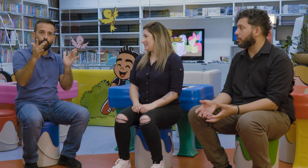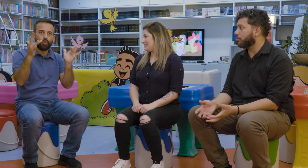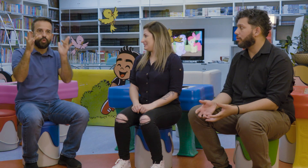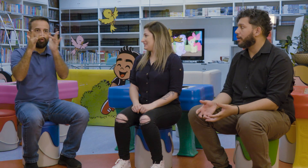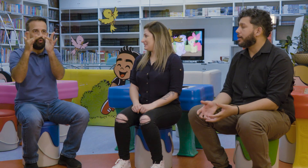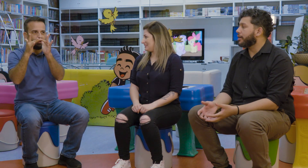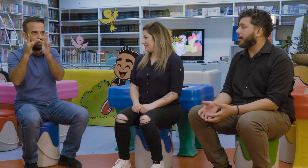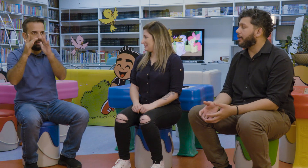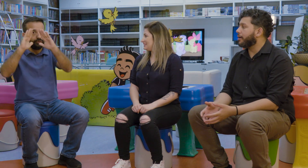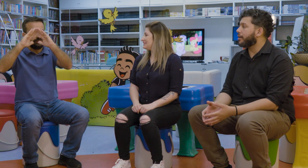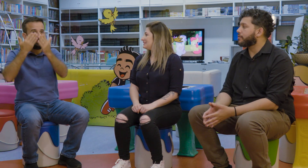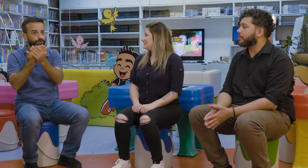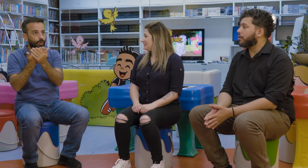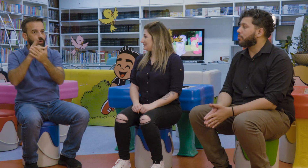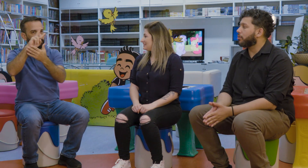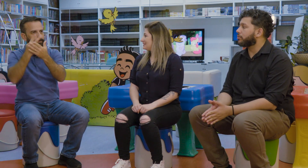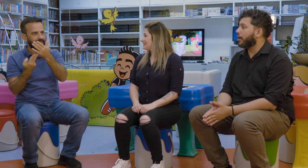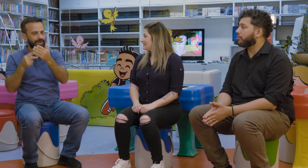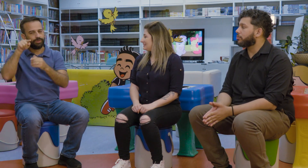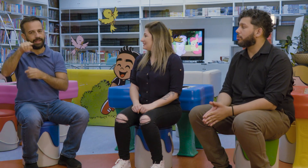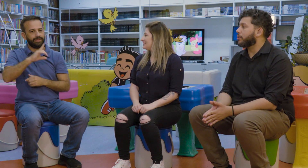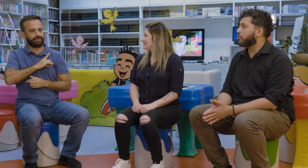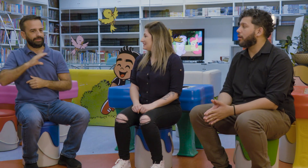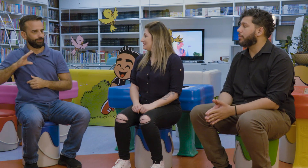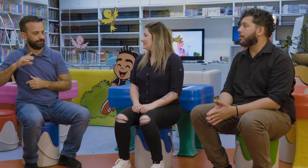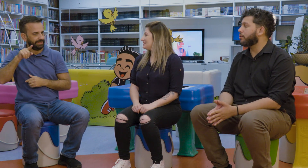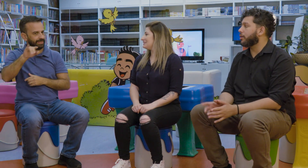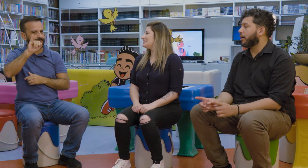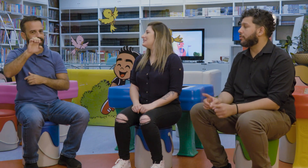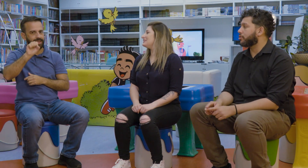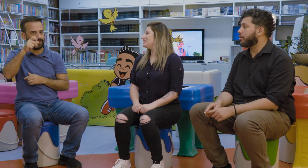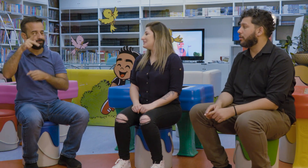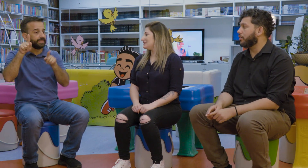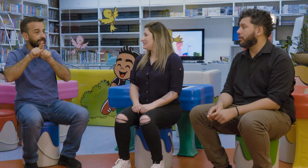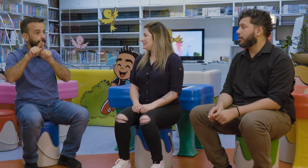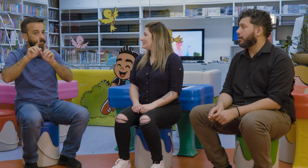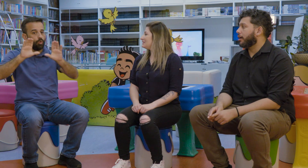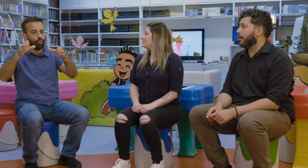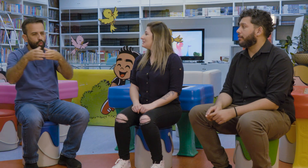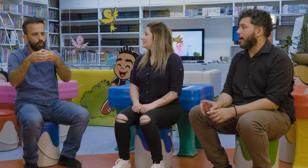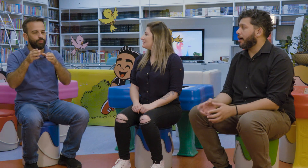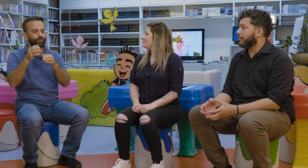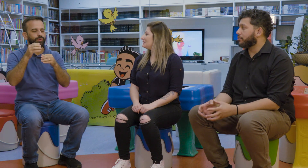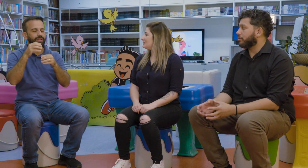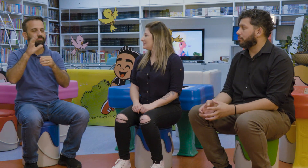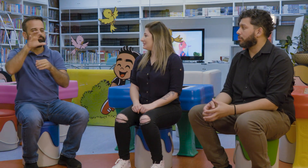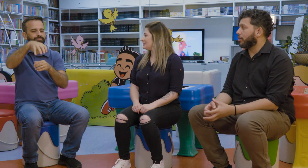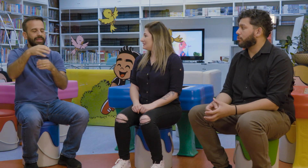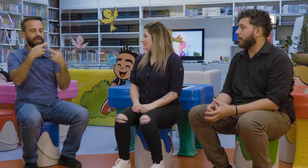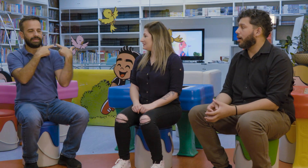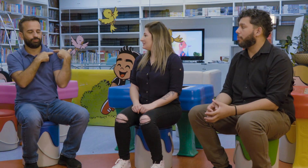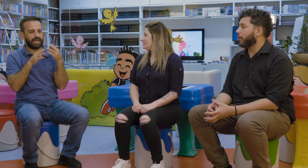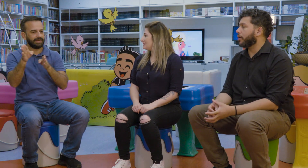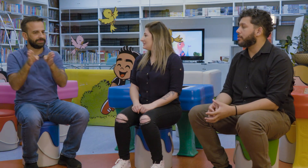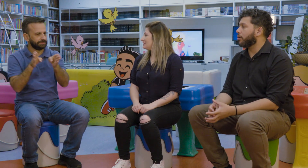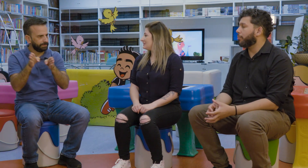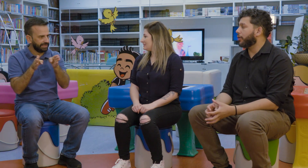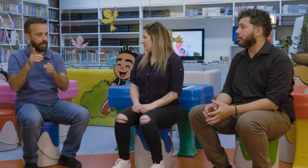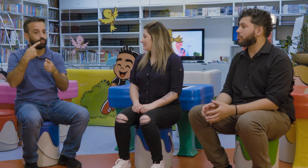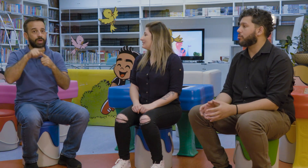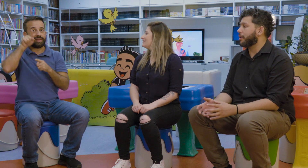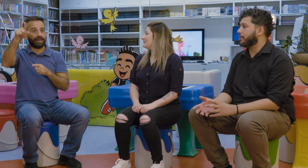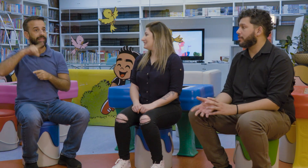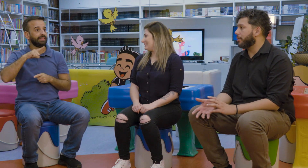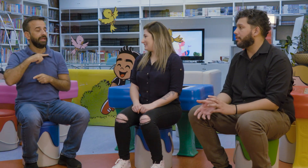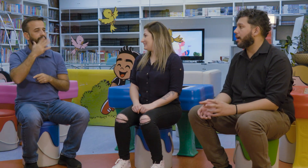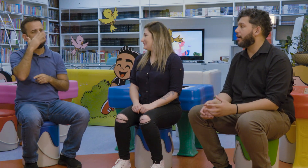surgindo, e aí eles fizeram um contato com uma escola bilíngue, a Derdic, na área do educacional para conhecer um